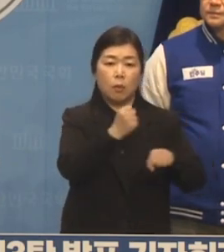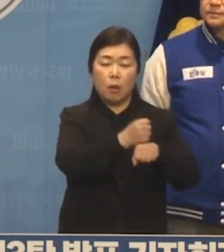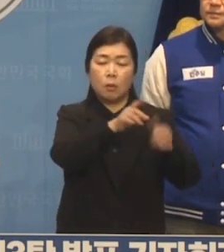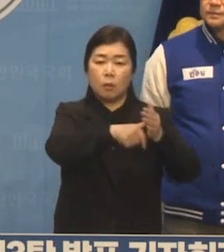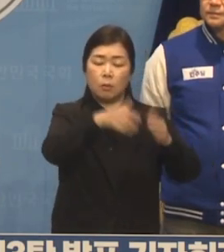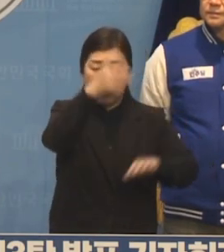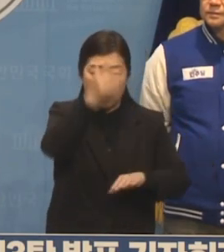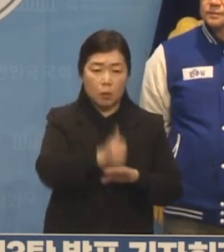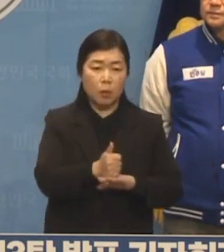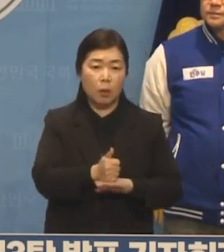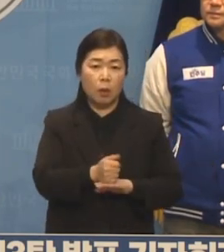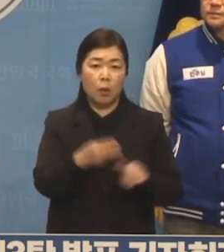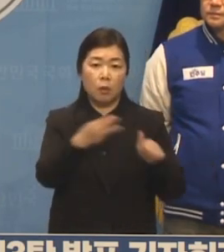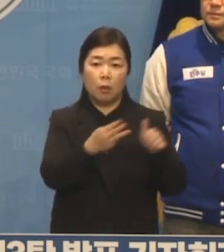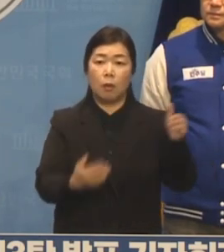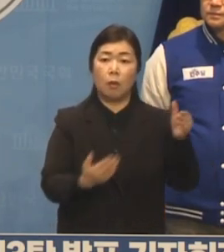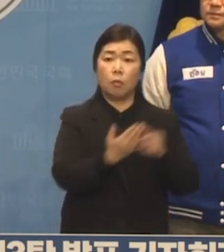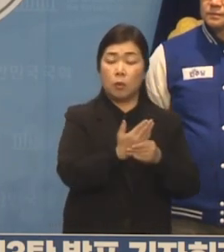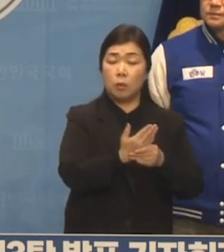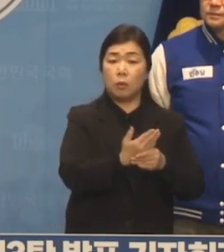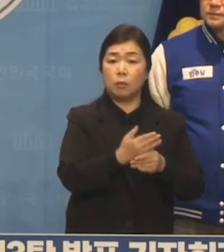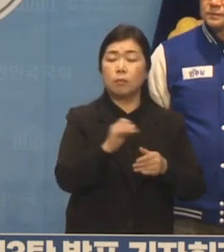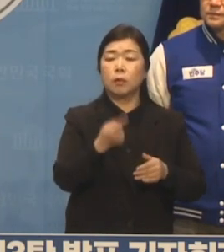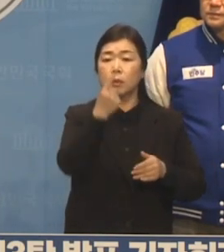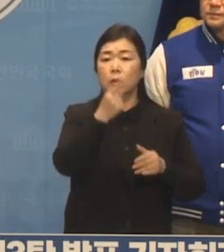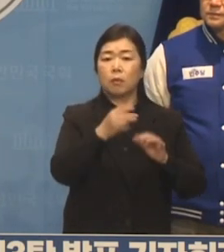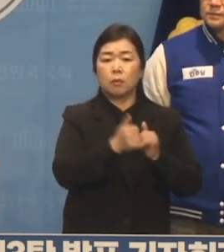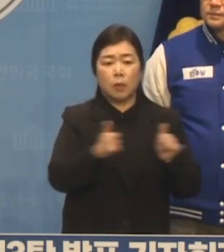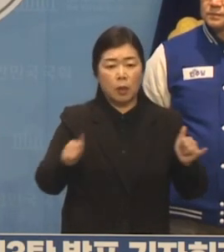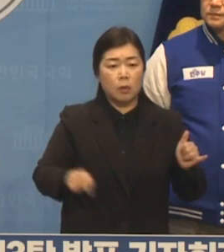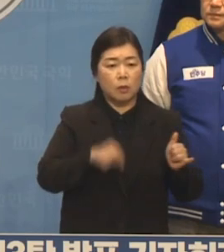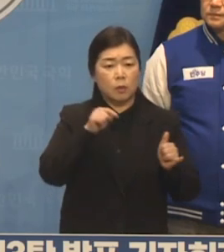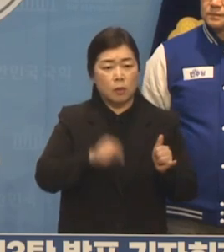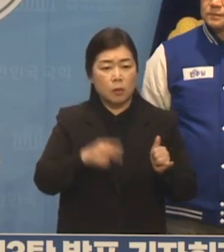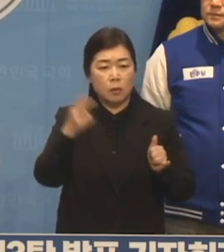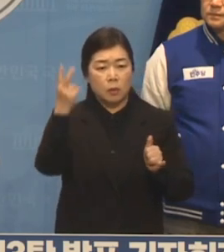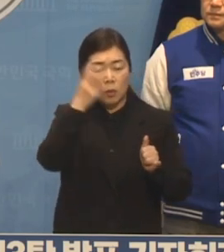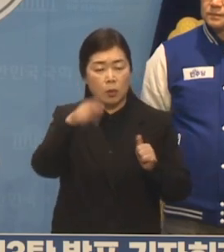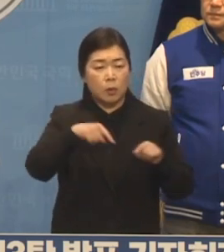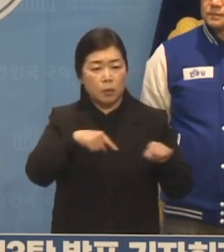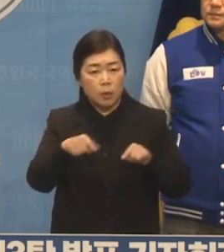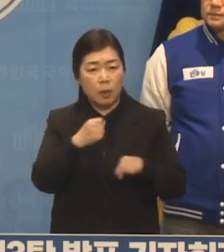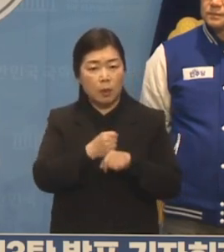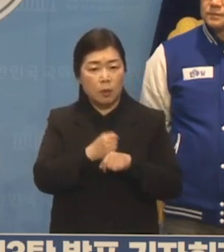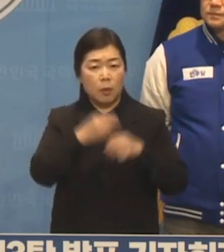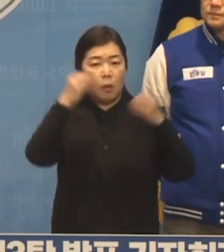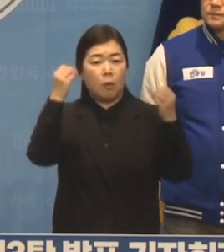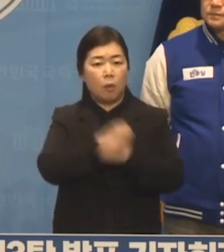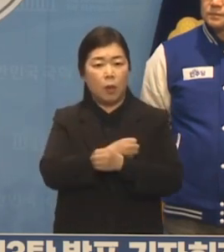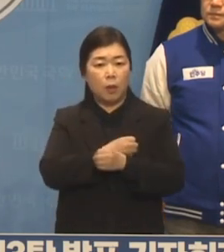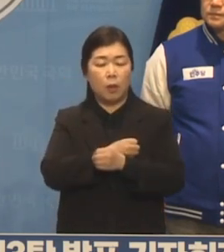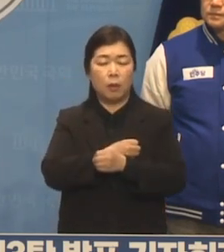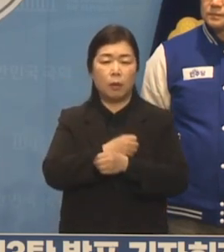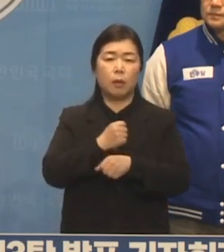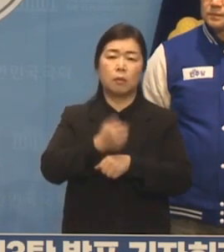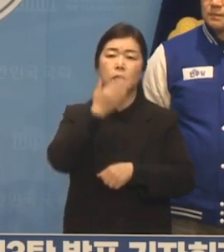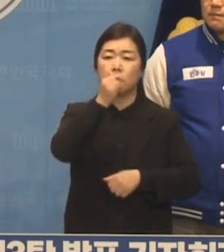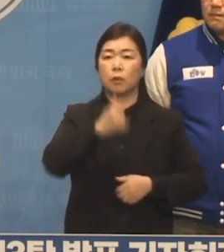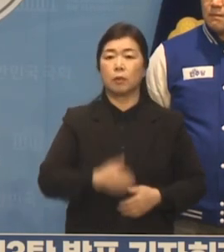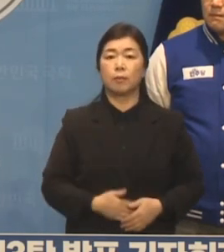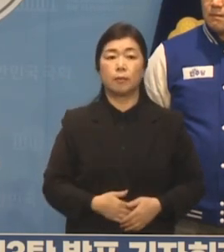결국 테러 업무를 내세워 국내 정치 사찰 활동을 하는 것으로 오해 및 변질될 수